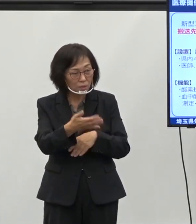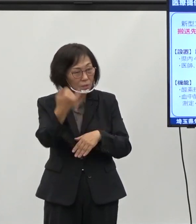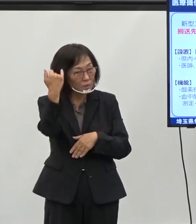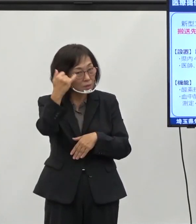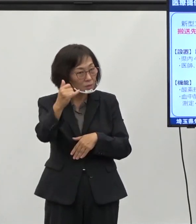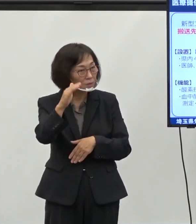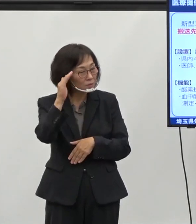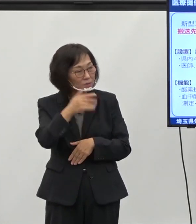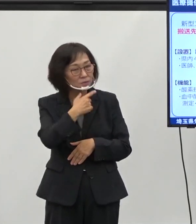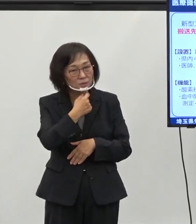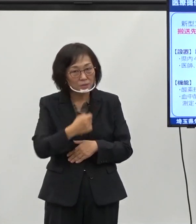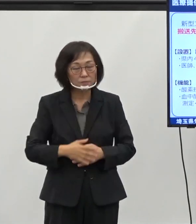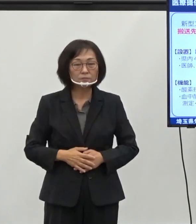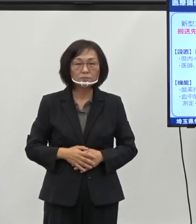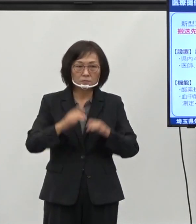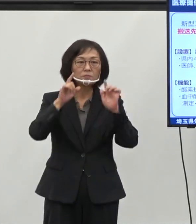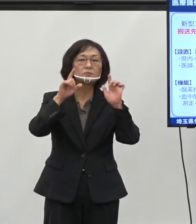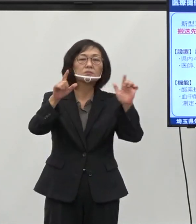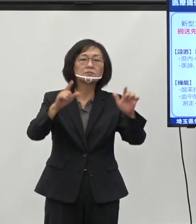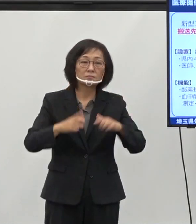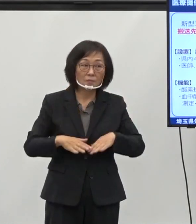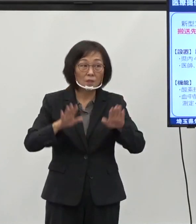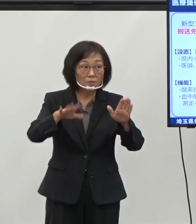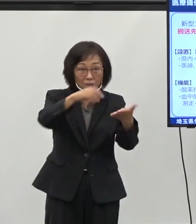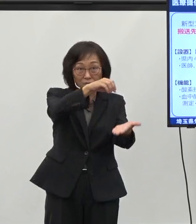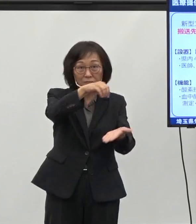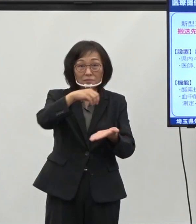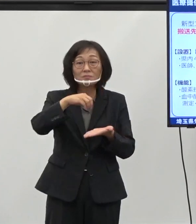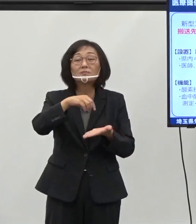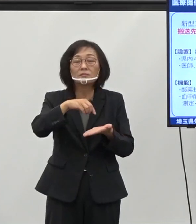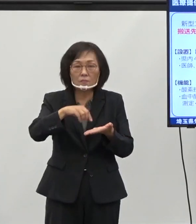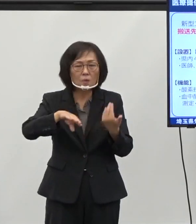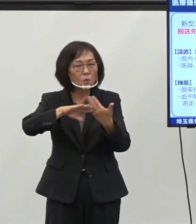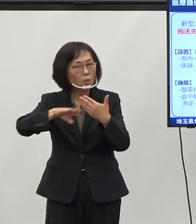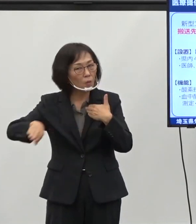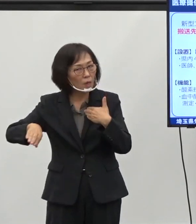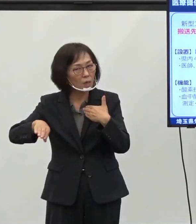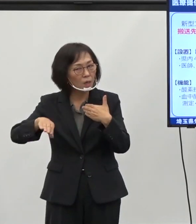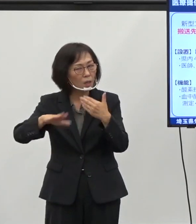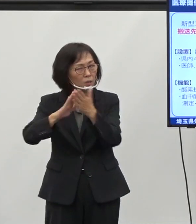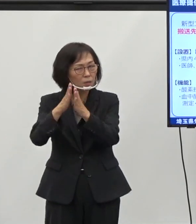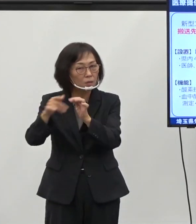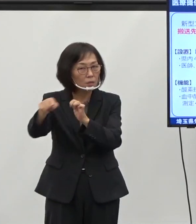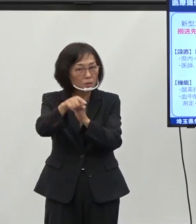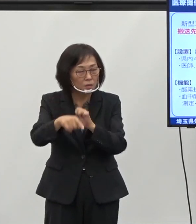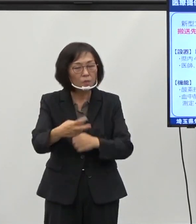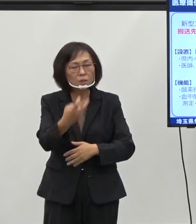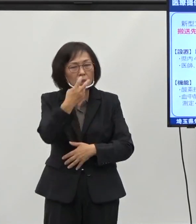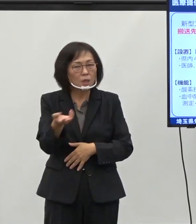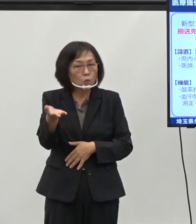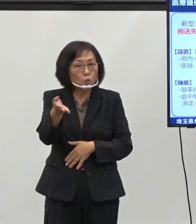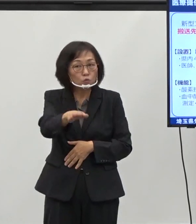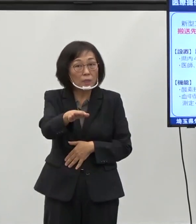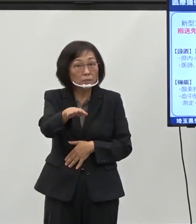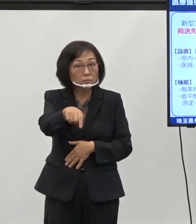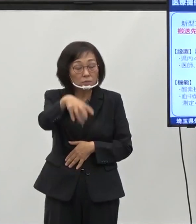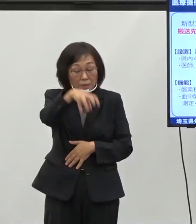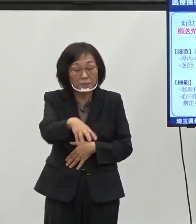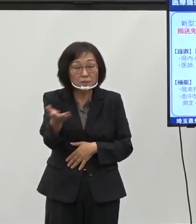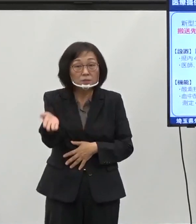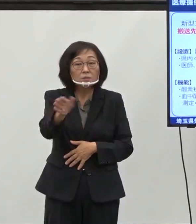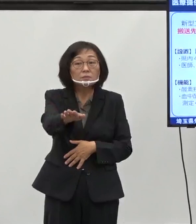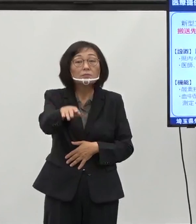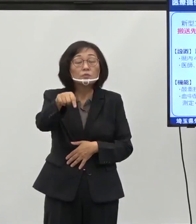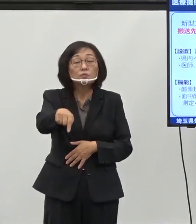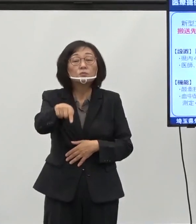ですが、 あの時の多分ご質問は、他の自治体において酸素ステーションを整備して入院をさせないという、